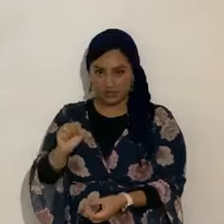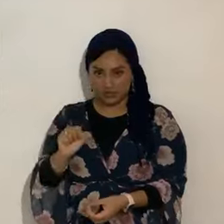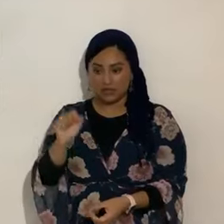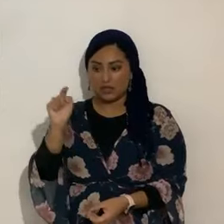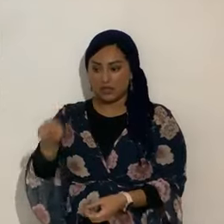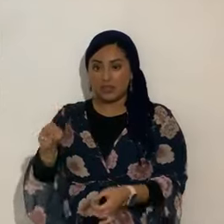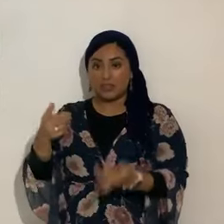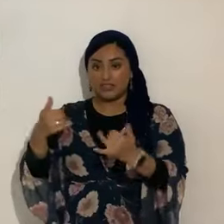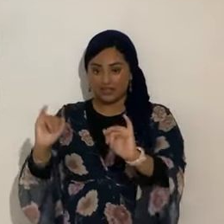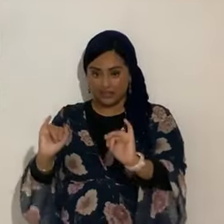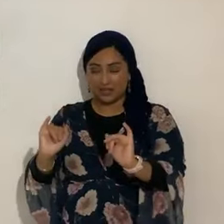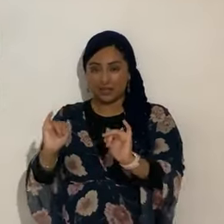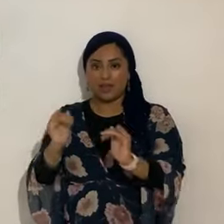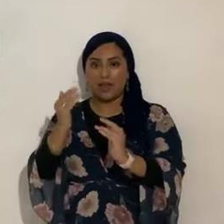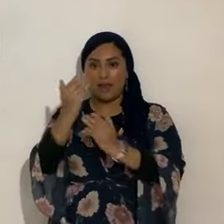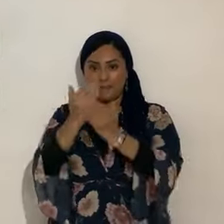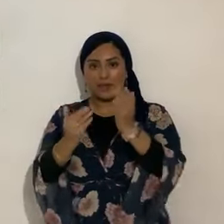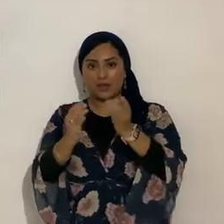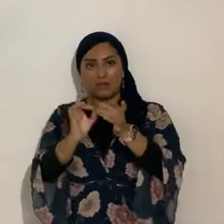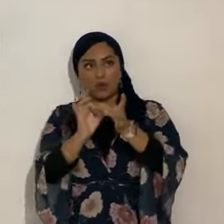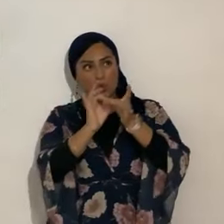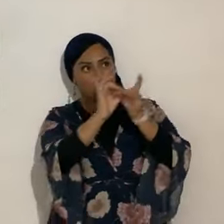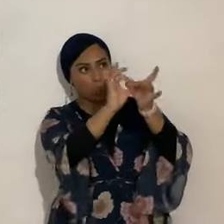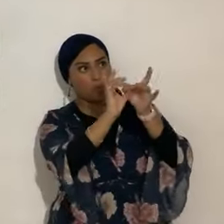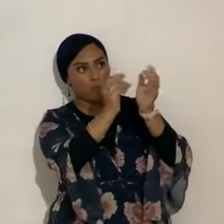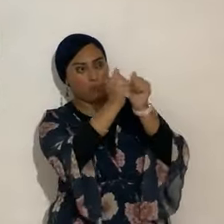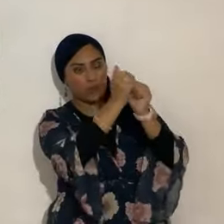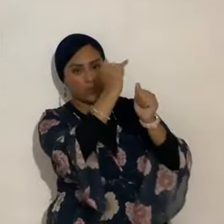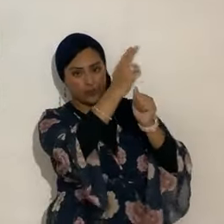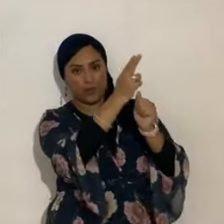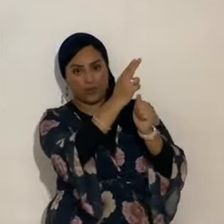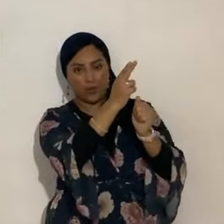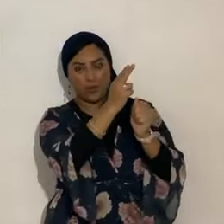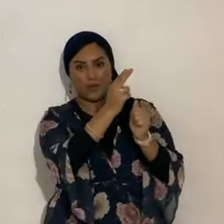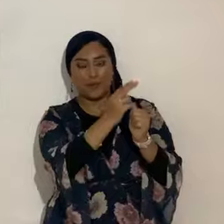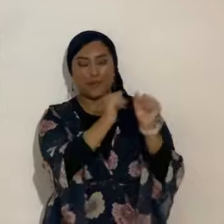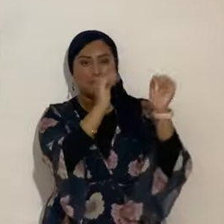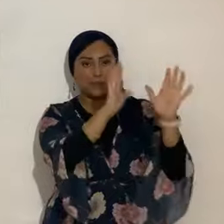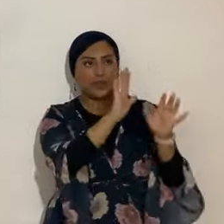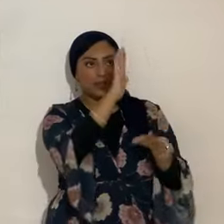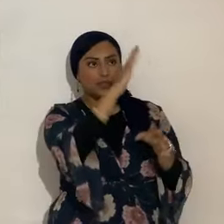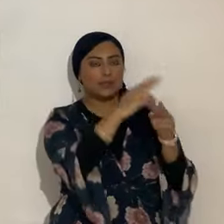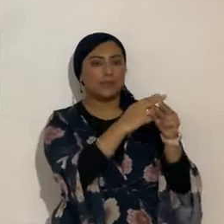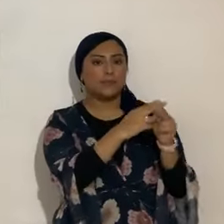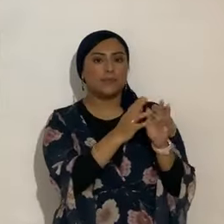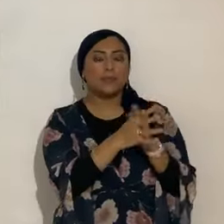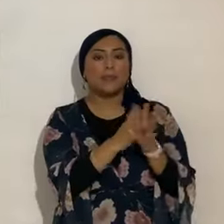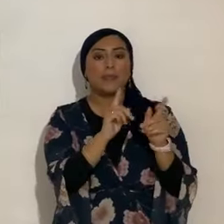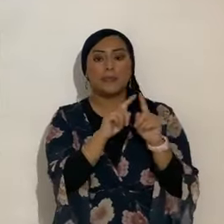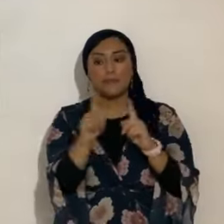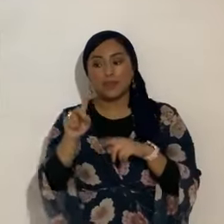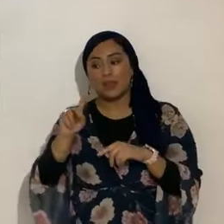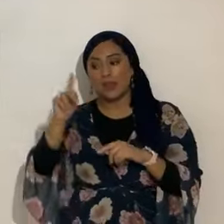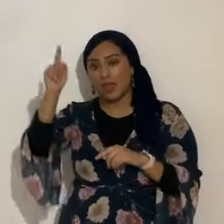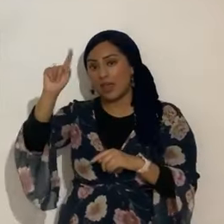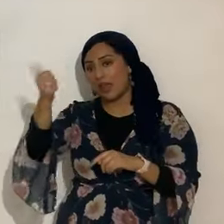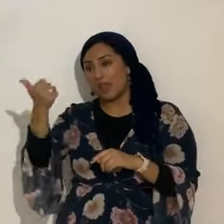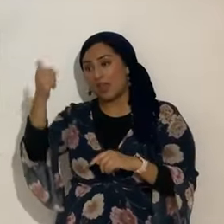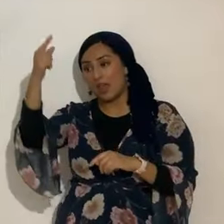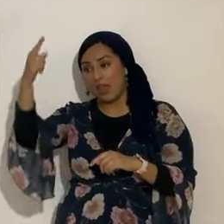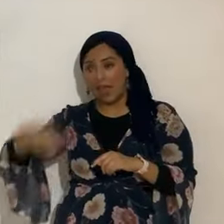parte todavía se conserva en contacto con el Todopoderoso, bendito es el nombre de Yahweh. Pero la otra mitad, por